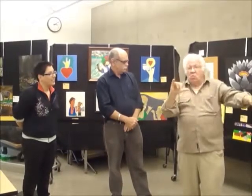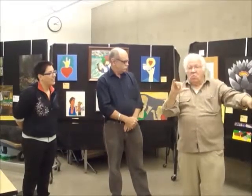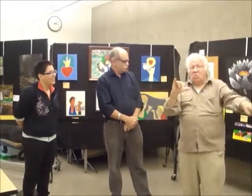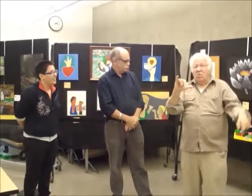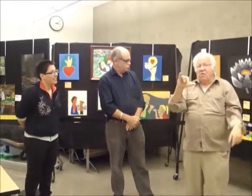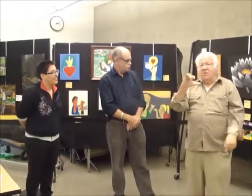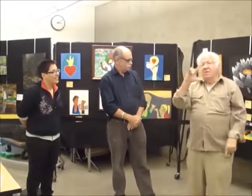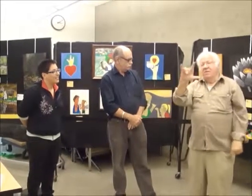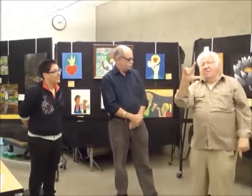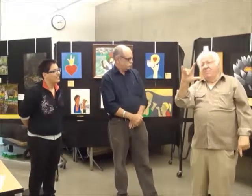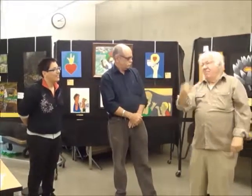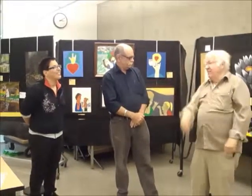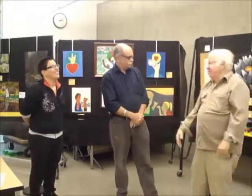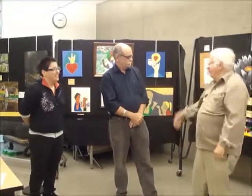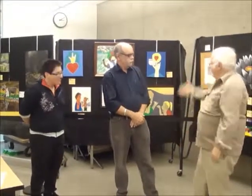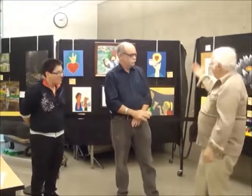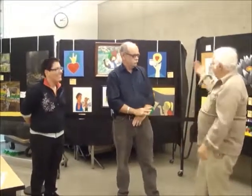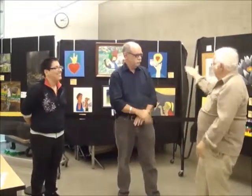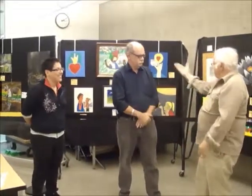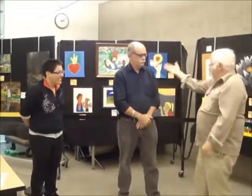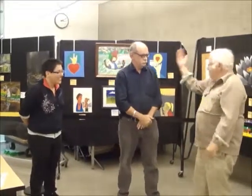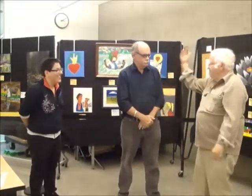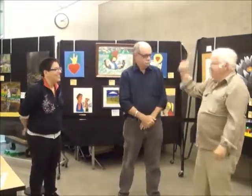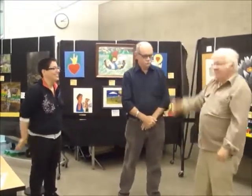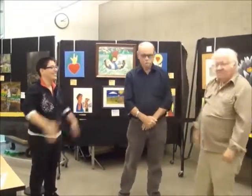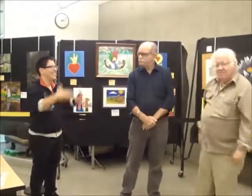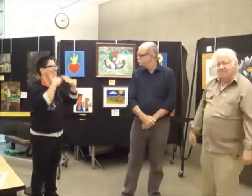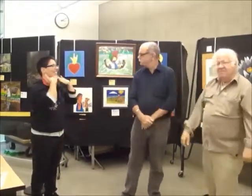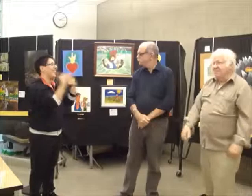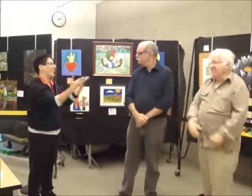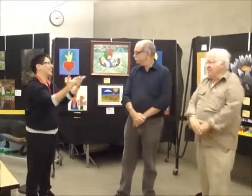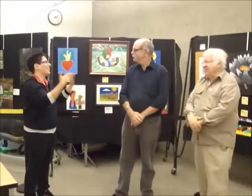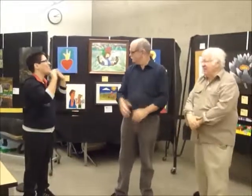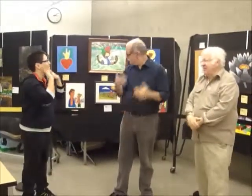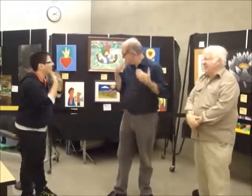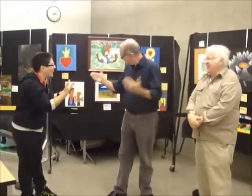برای لاو یا عشق، وای علامت یو است و با هم ترکیب